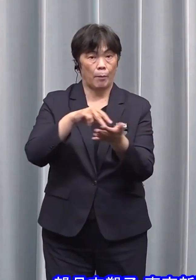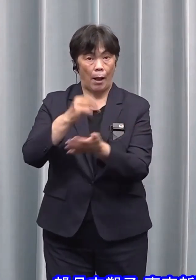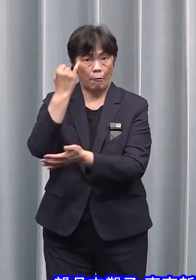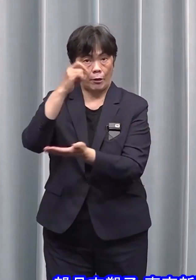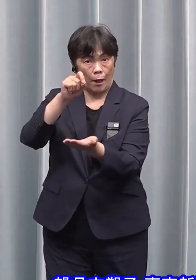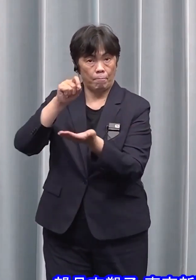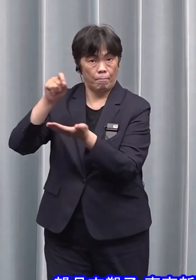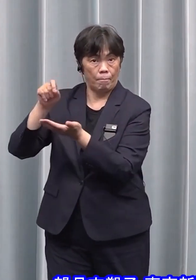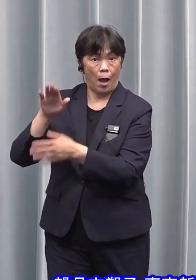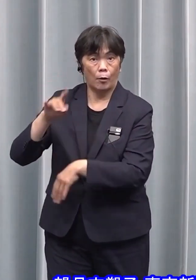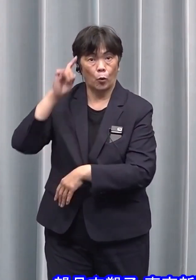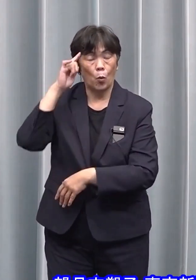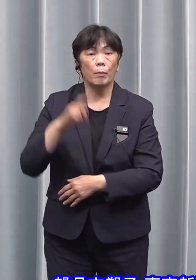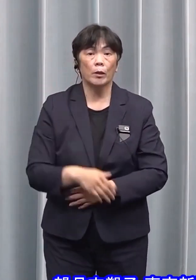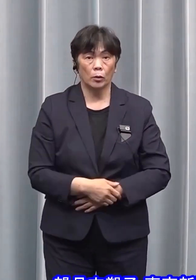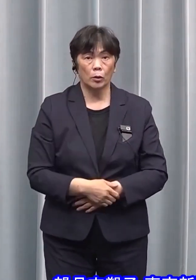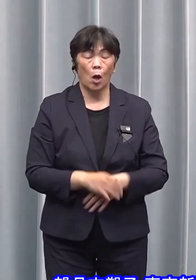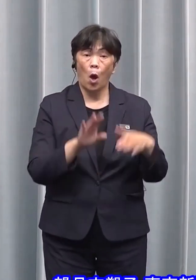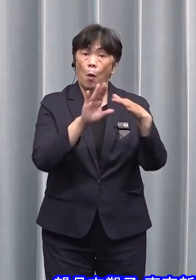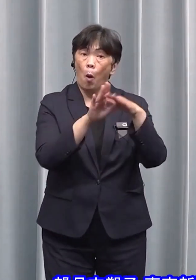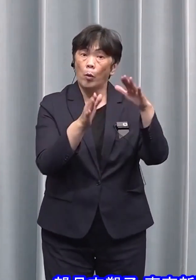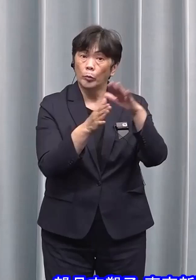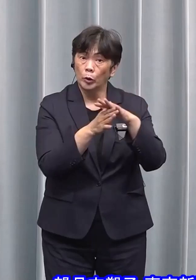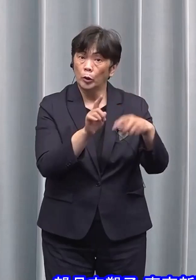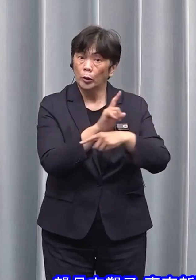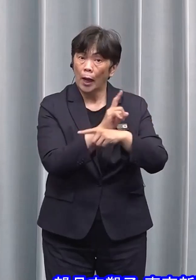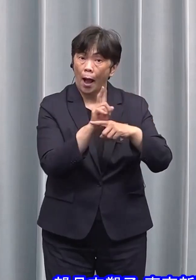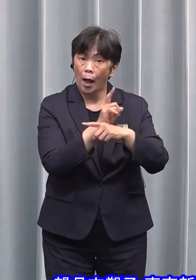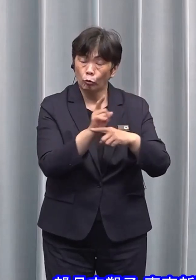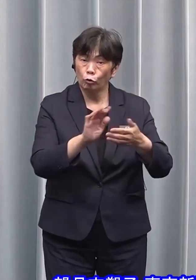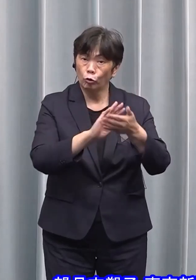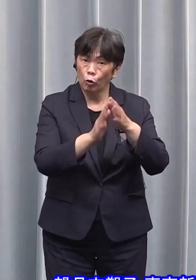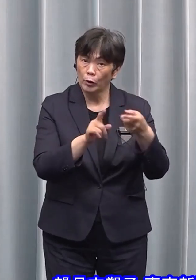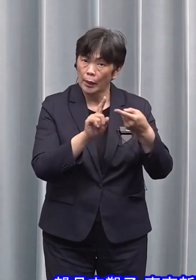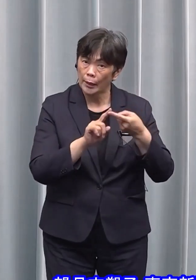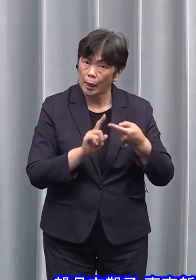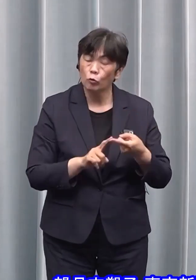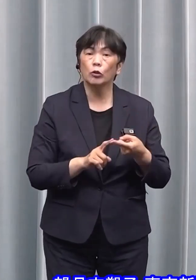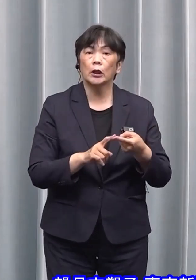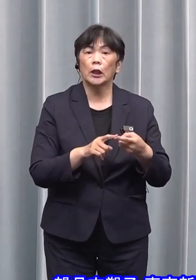があるかと思いますが、文科省において適切に対応していくものと考えております。